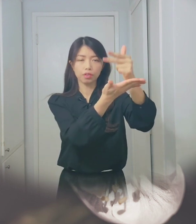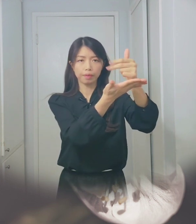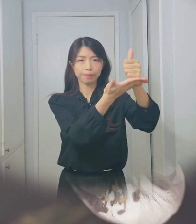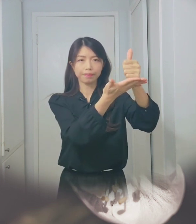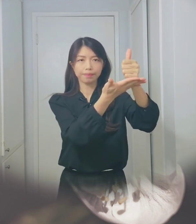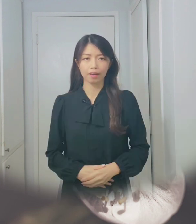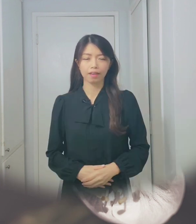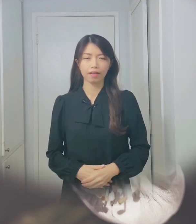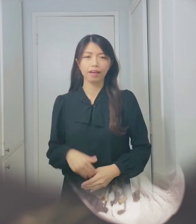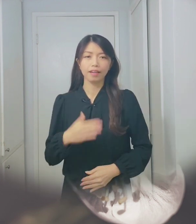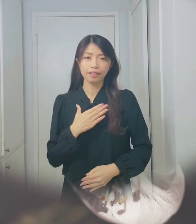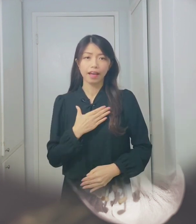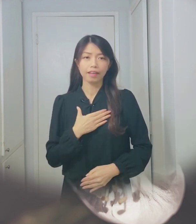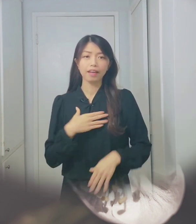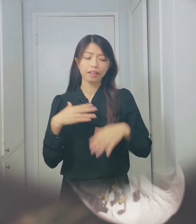받쳐주시면 주님.